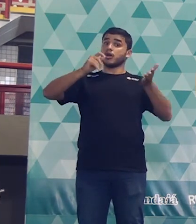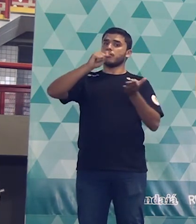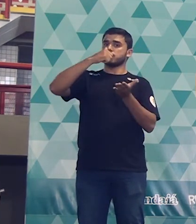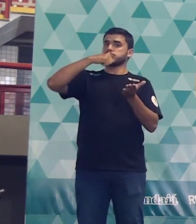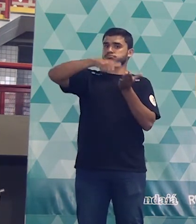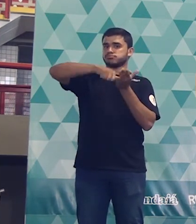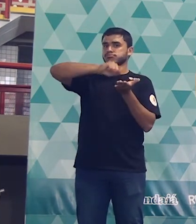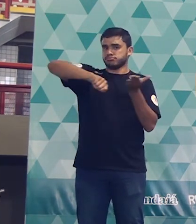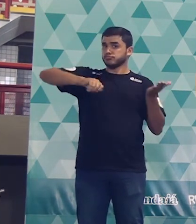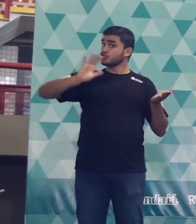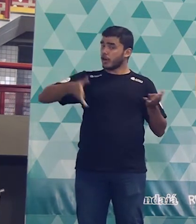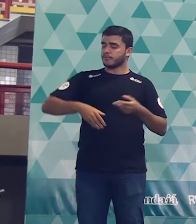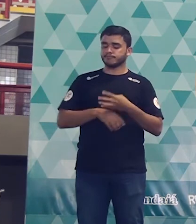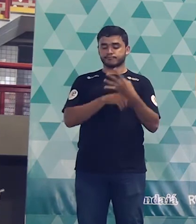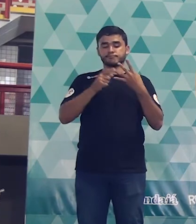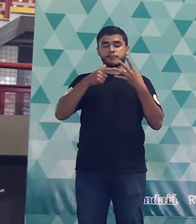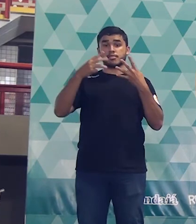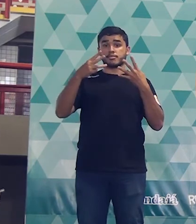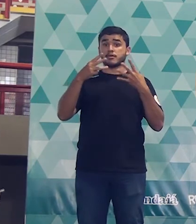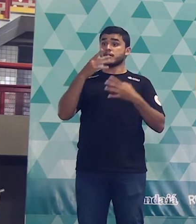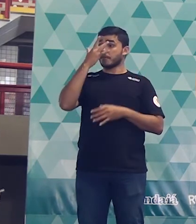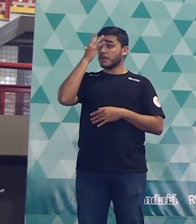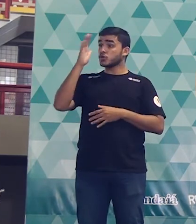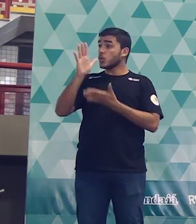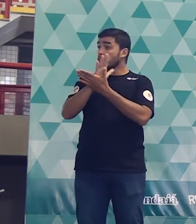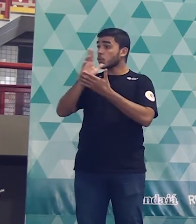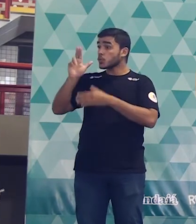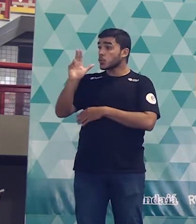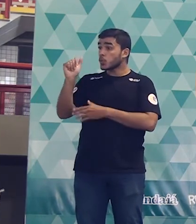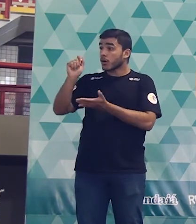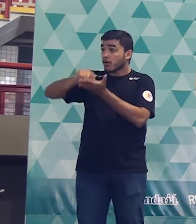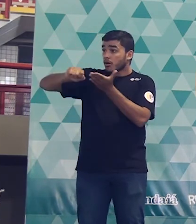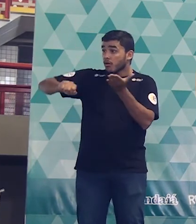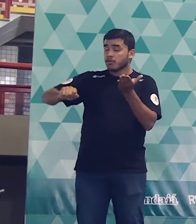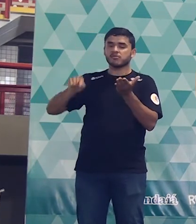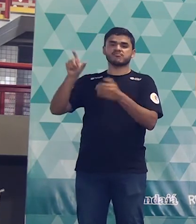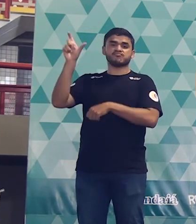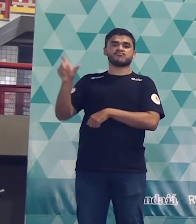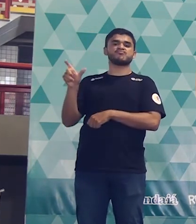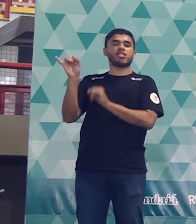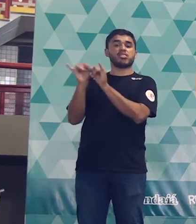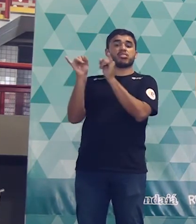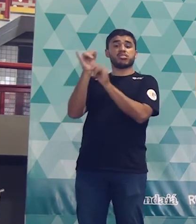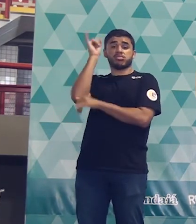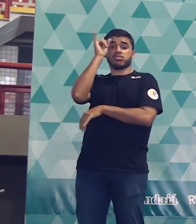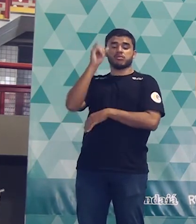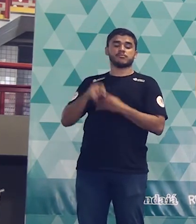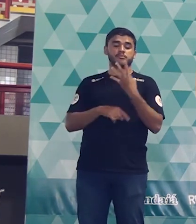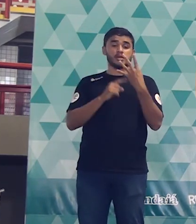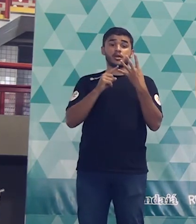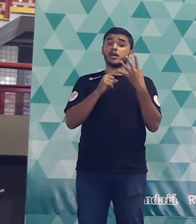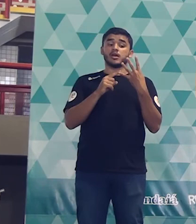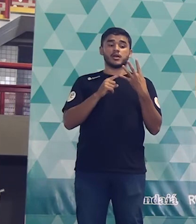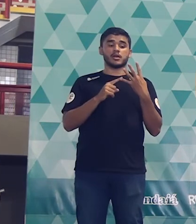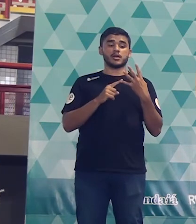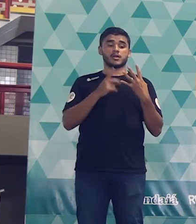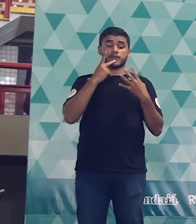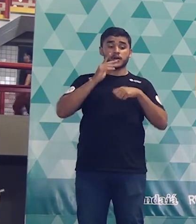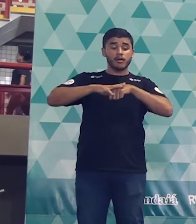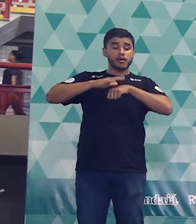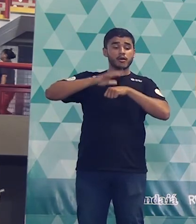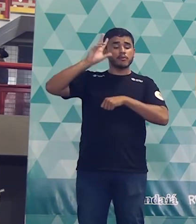lírico afirma que quem nunca escreveu carta de amor é ridículo. O eu lírico afirma que suas lembranças sobre isso também